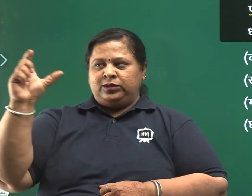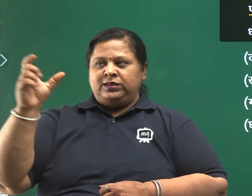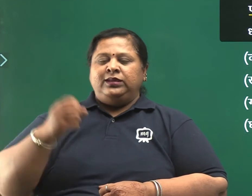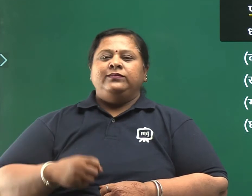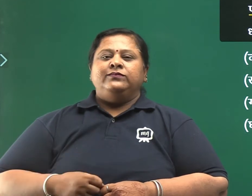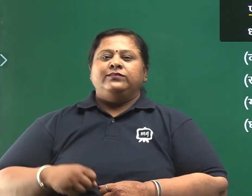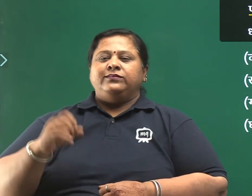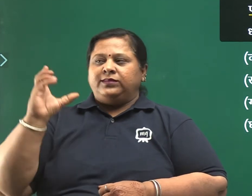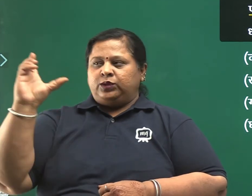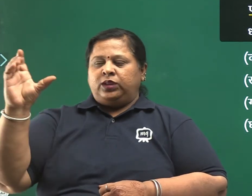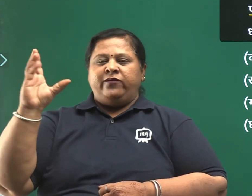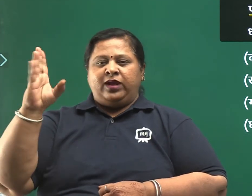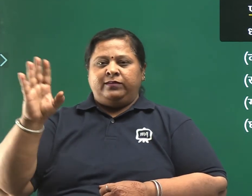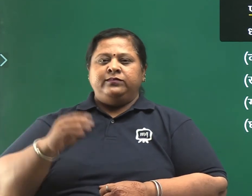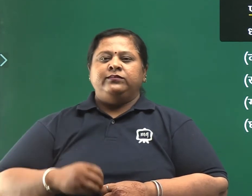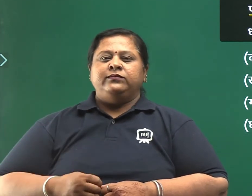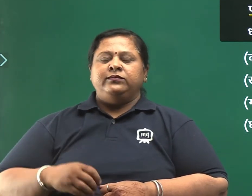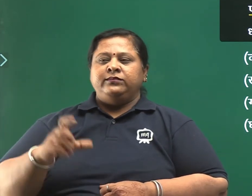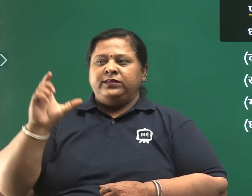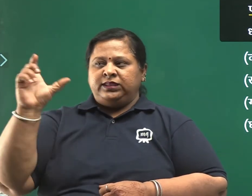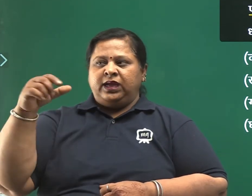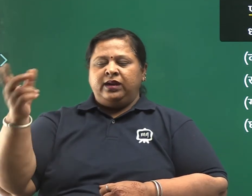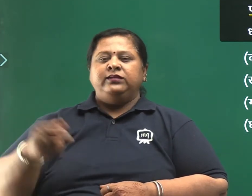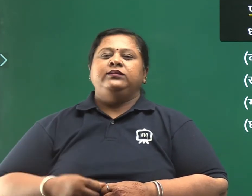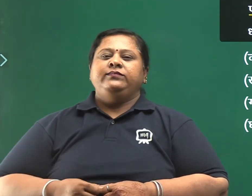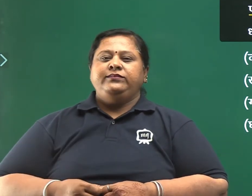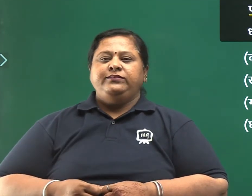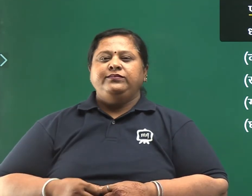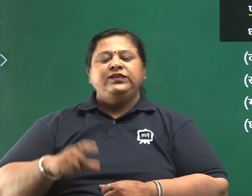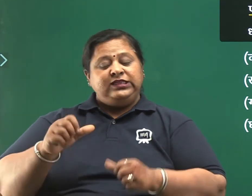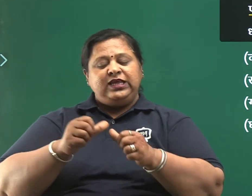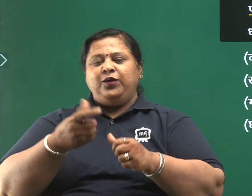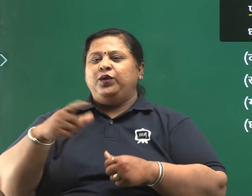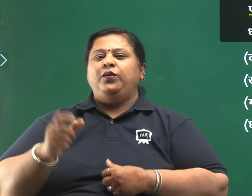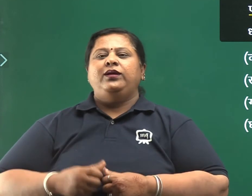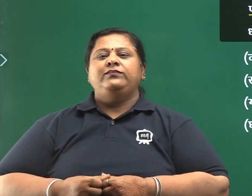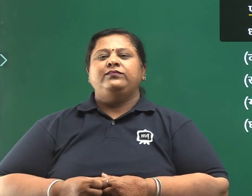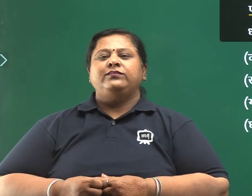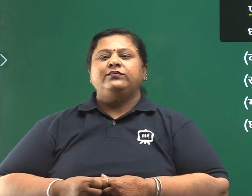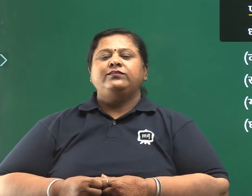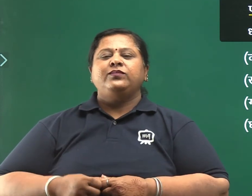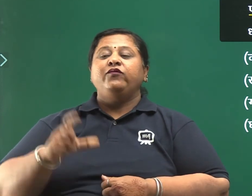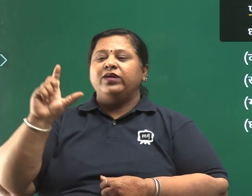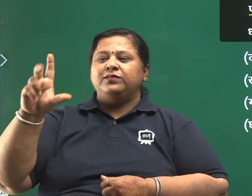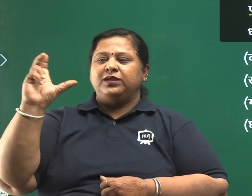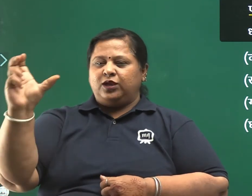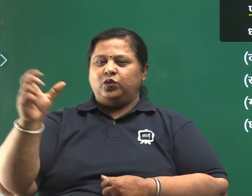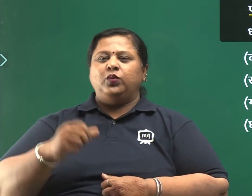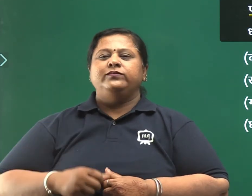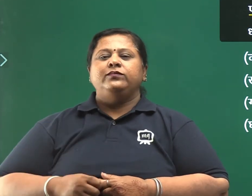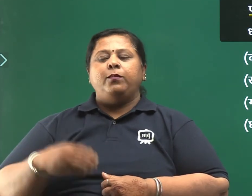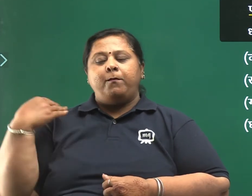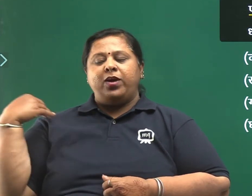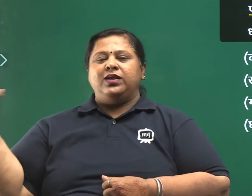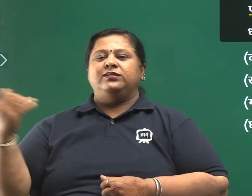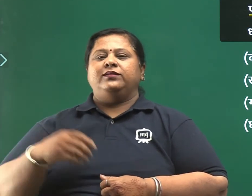से या चौथा विकल्प किसी अन्य से। हमारा सही उत्तर होगा विकल्प संख्या 2, भाई